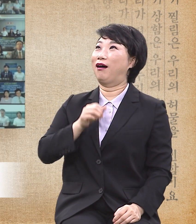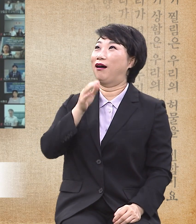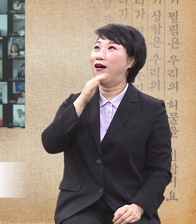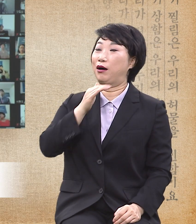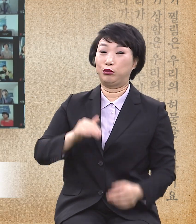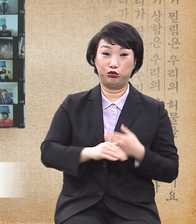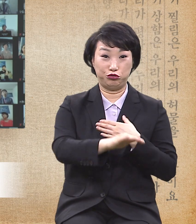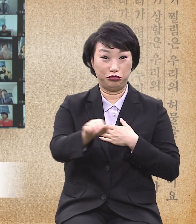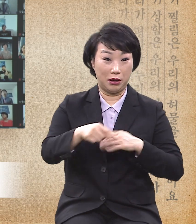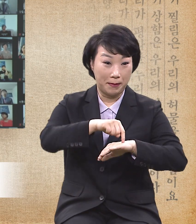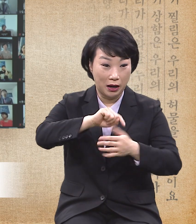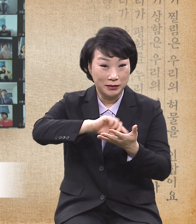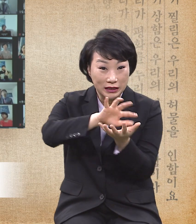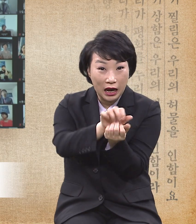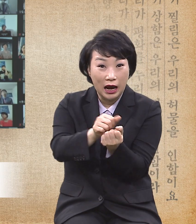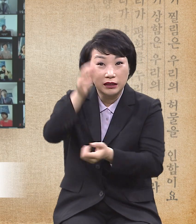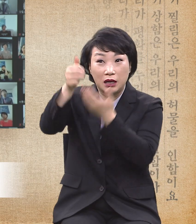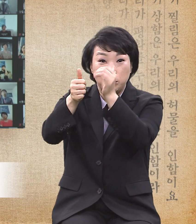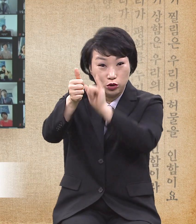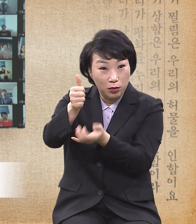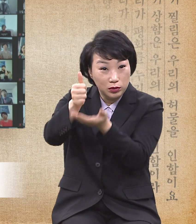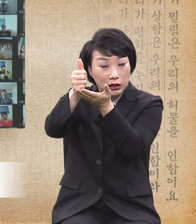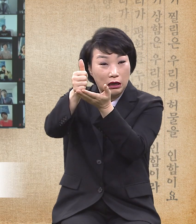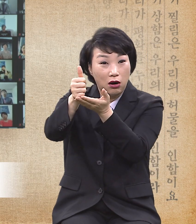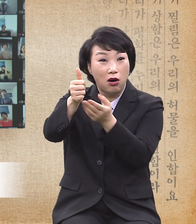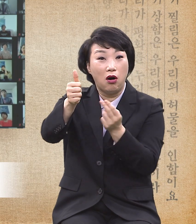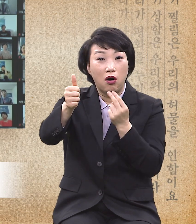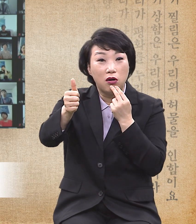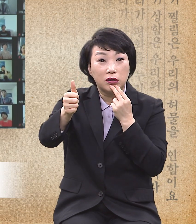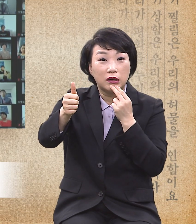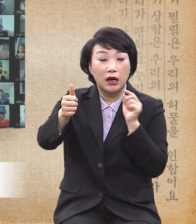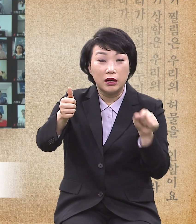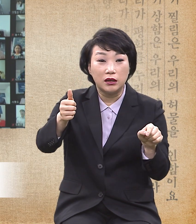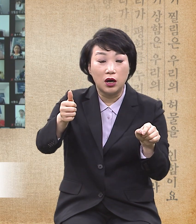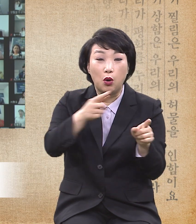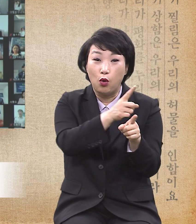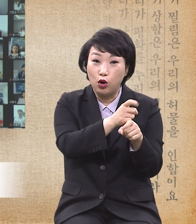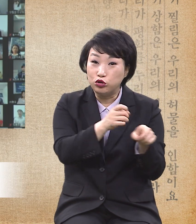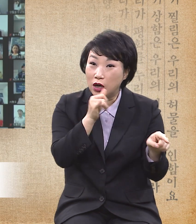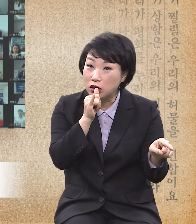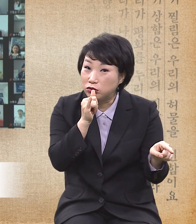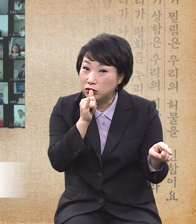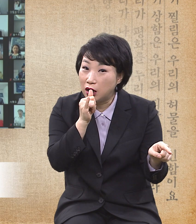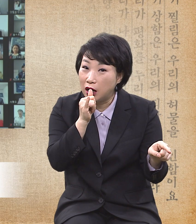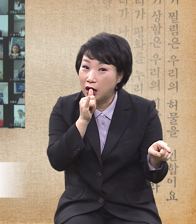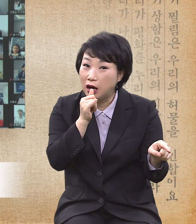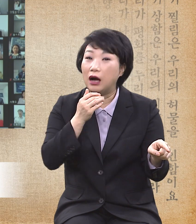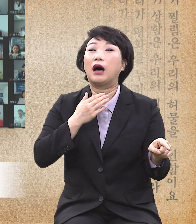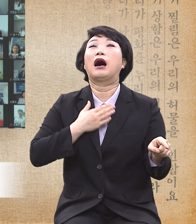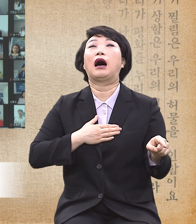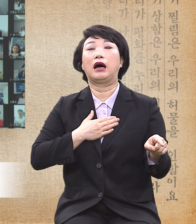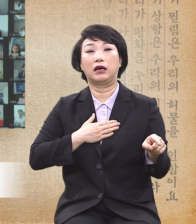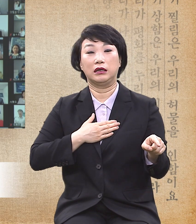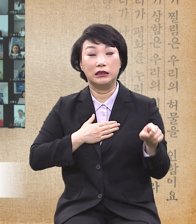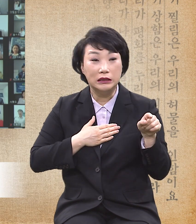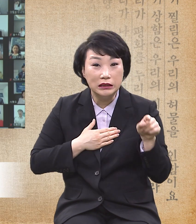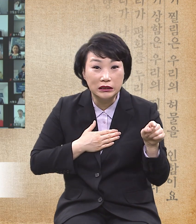우리가 마음을 다해서 하나님을 섬기지 못하게 하는 원수가 있구나라고 하는